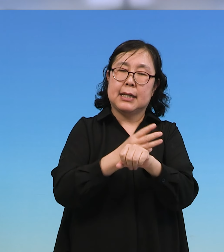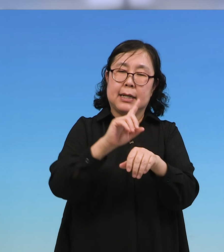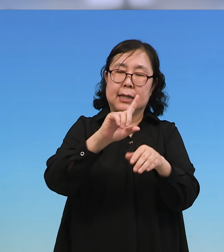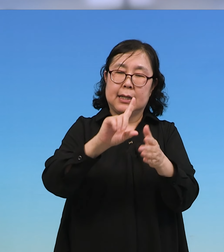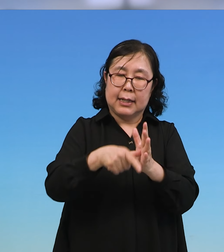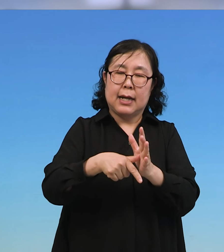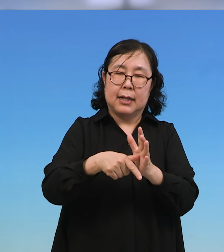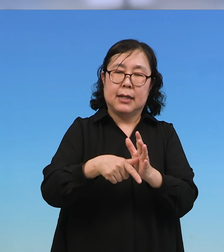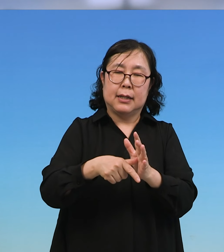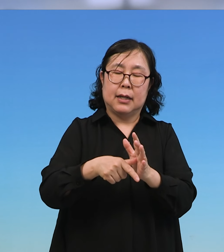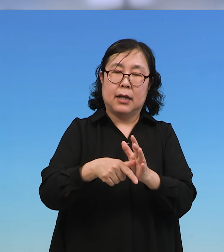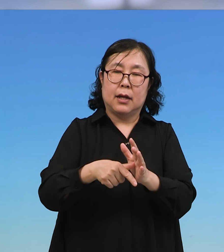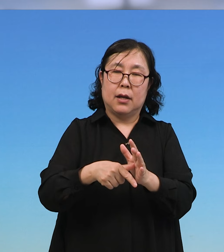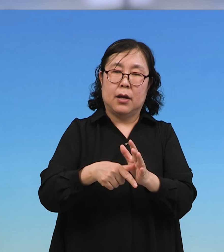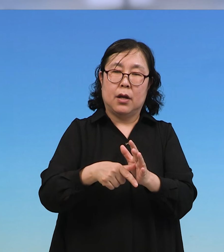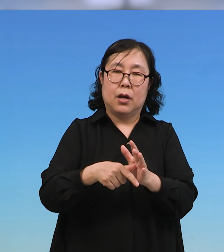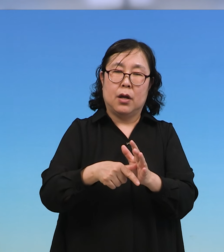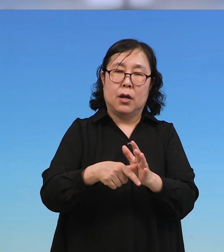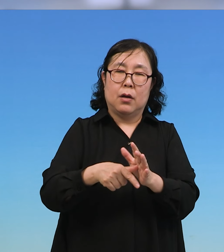보냈거든요.